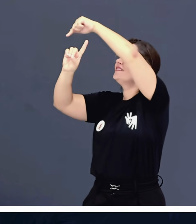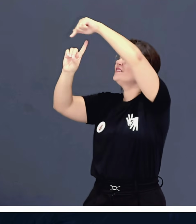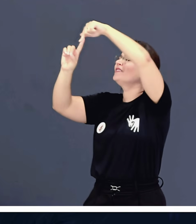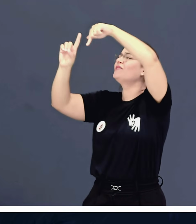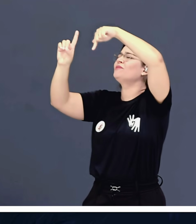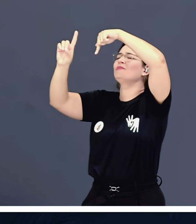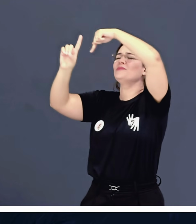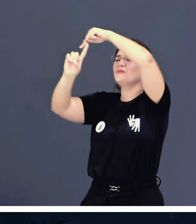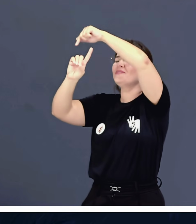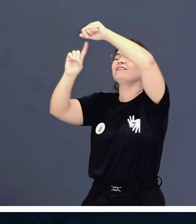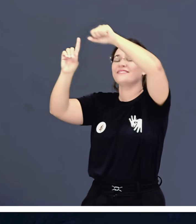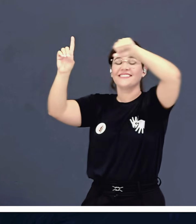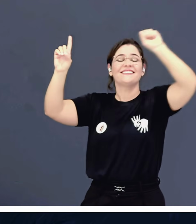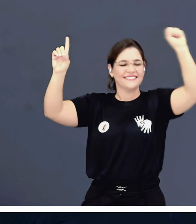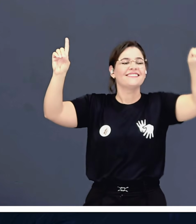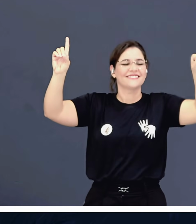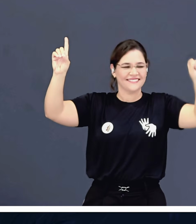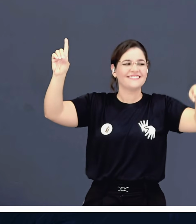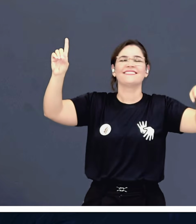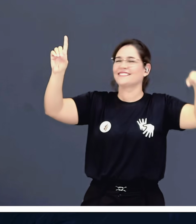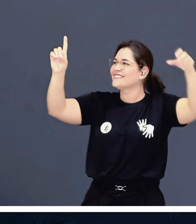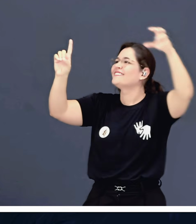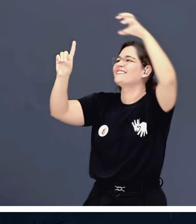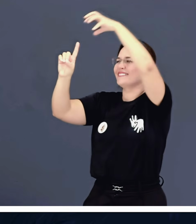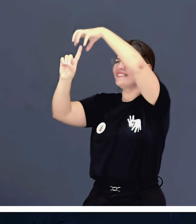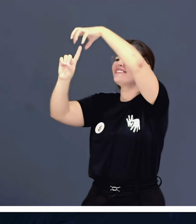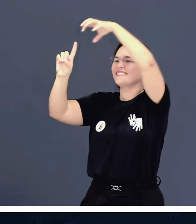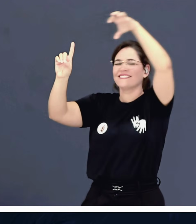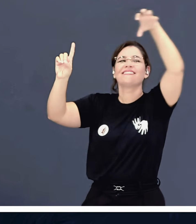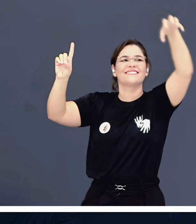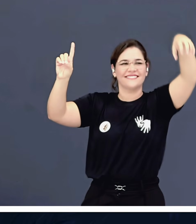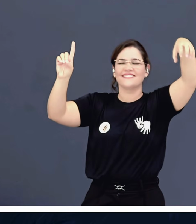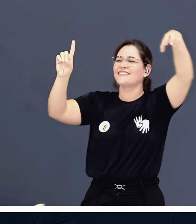santo. Sim, eu vou dizer,